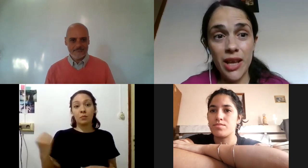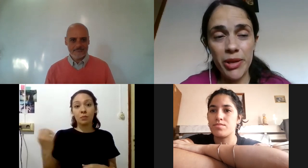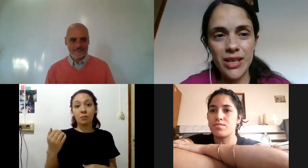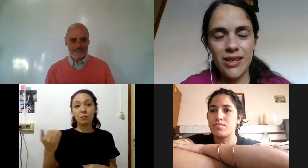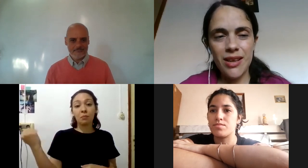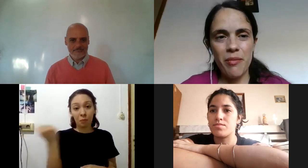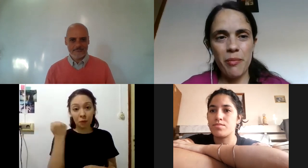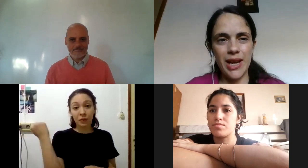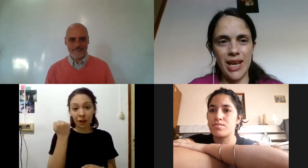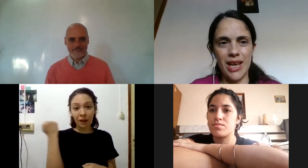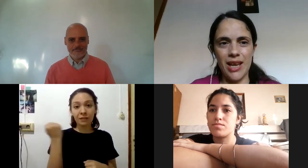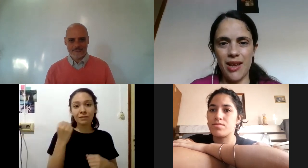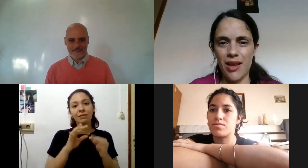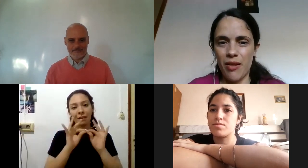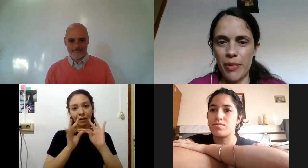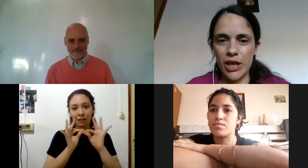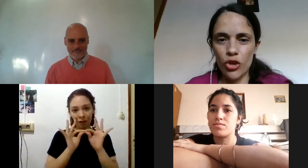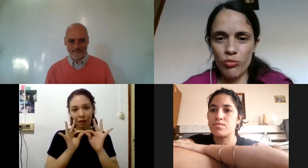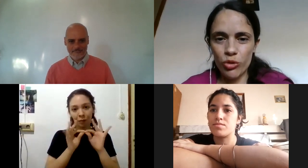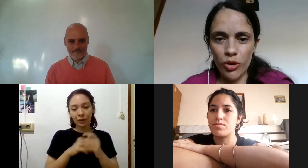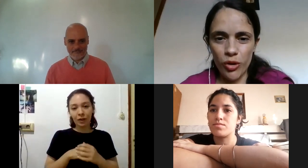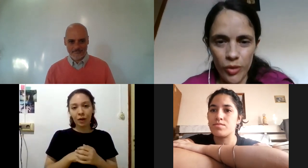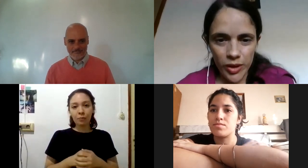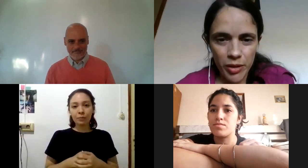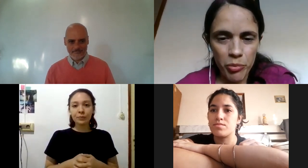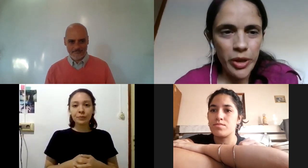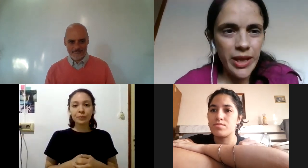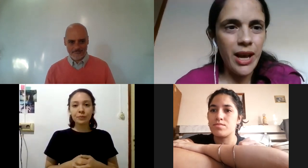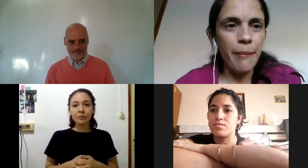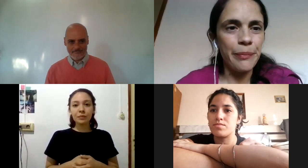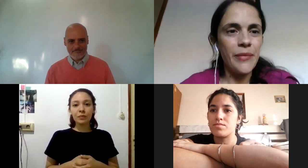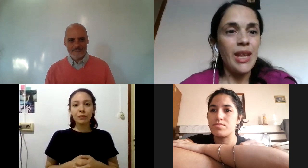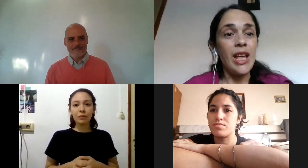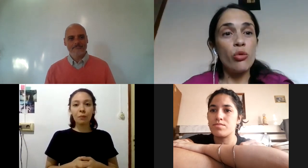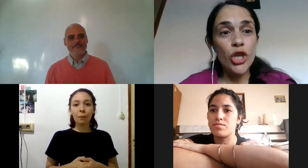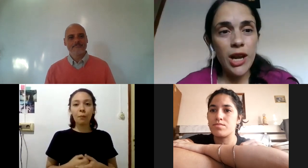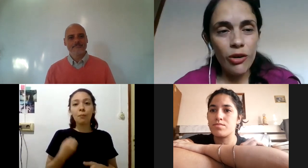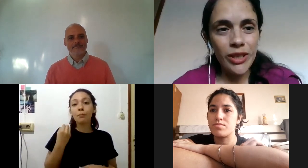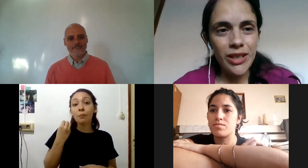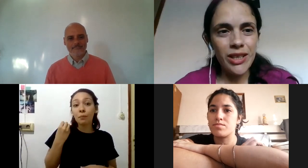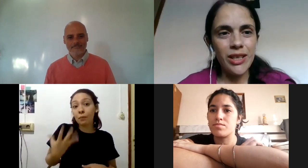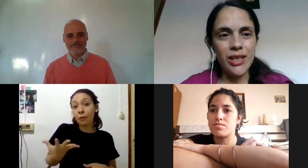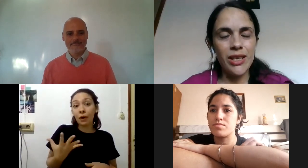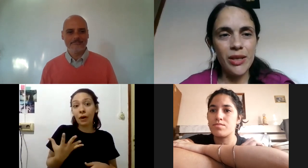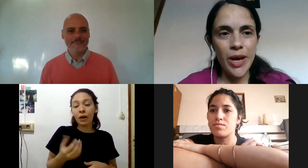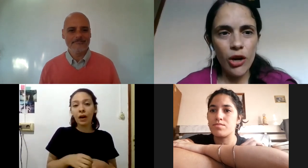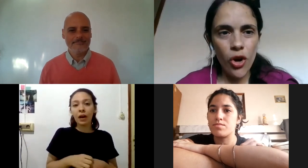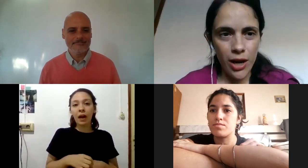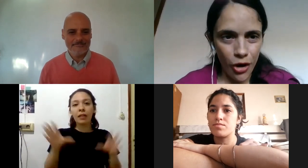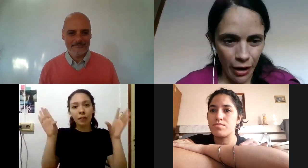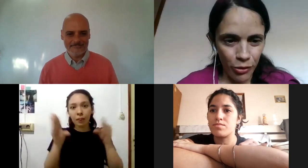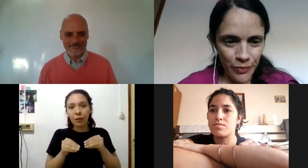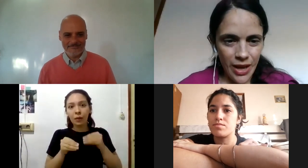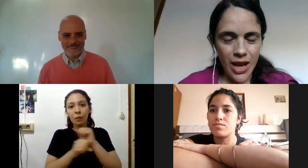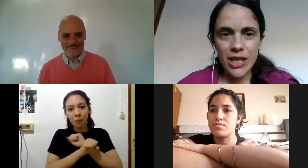con las intérpretes para que, para que todo el mundo pueda escucharlo y verlo